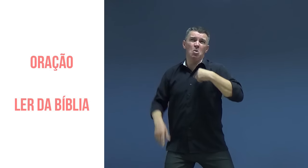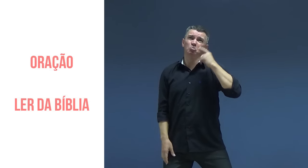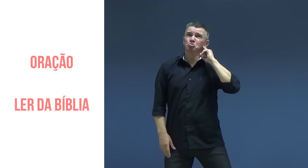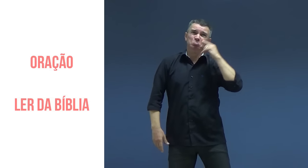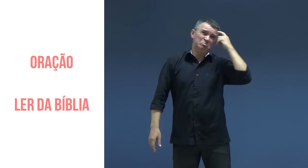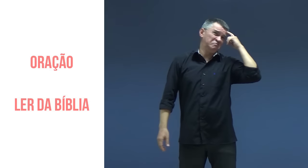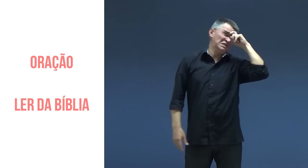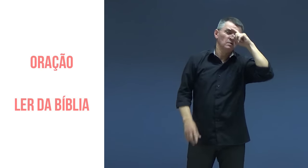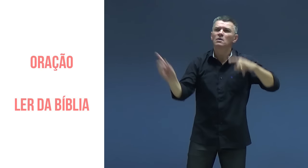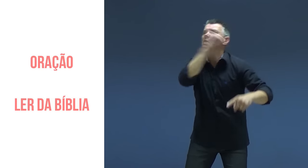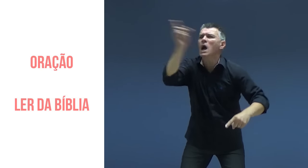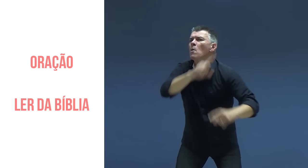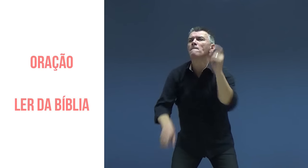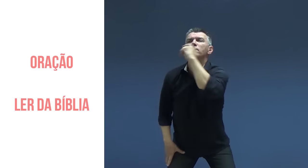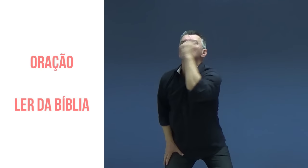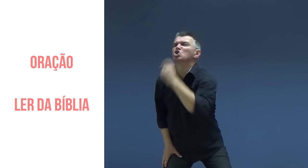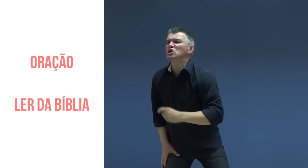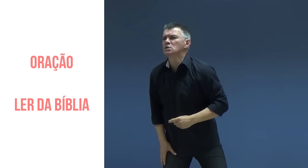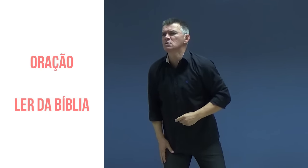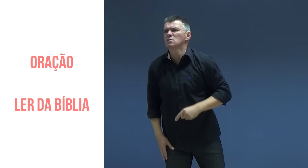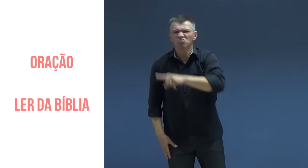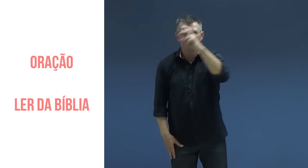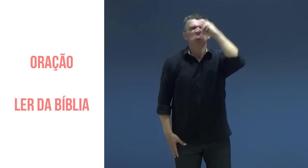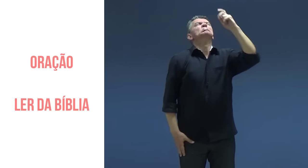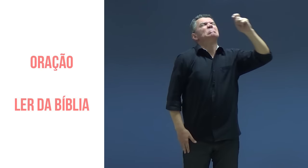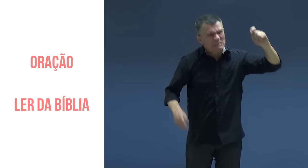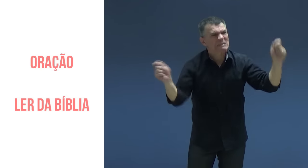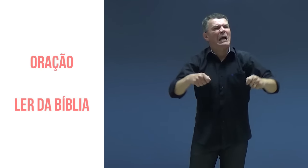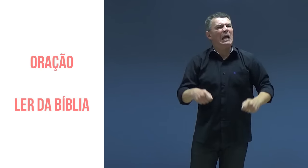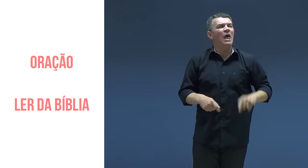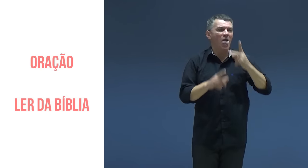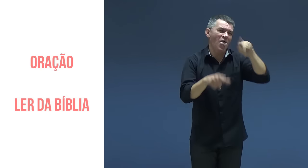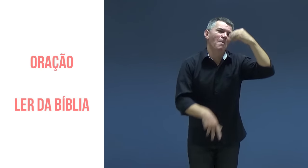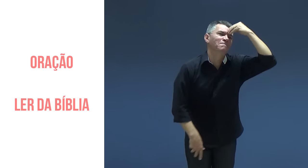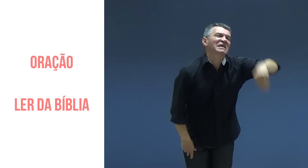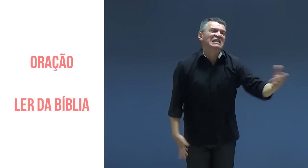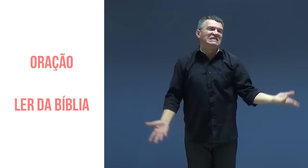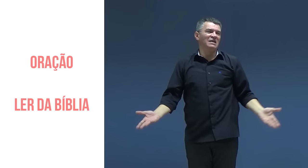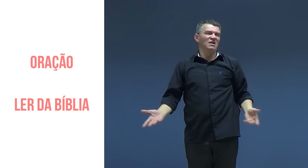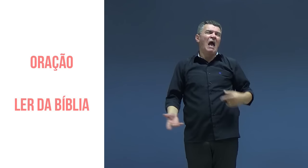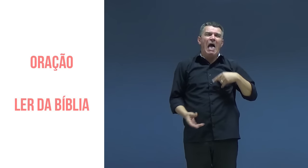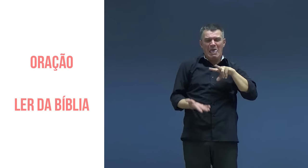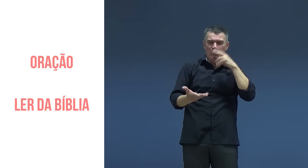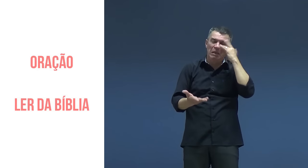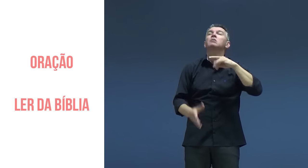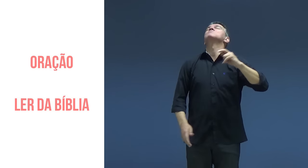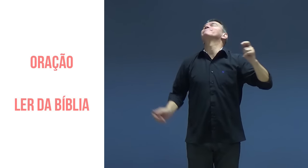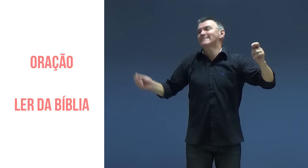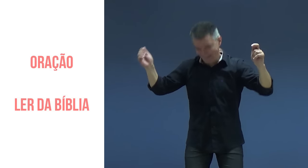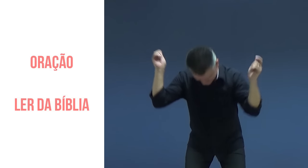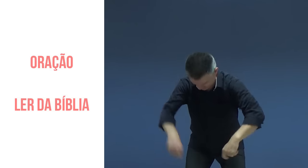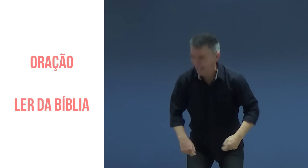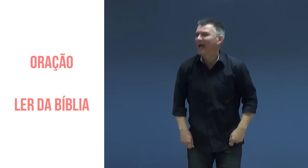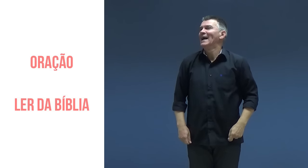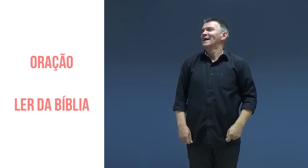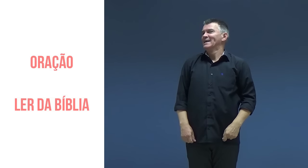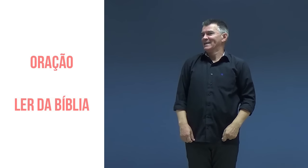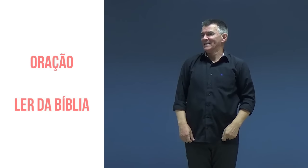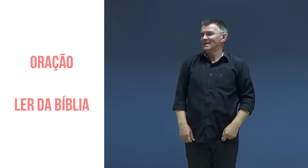não é inteligente, mas é para mim difícil. Não, isso é mentira. Dá sim. Às vezes pode ser preguiça, mas você pode fazer